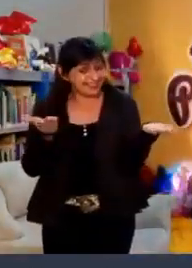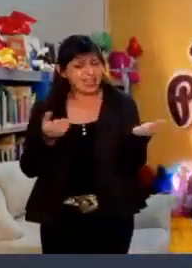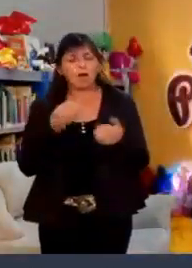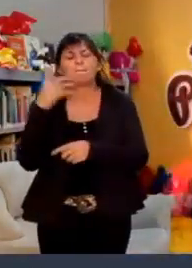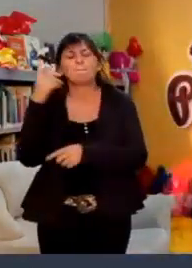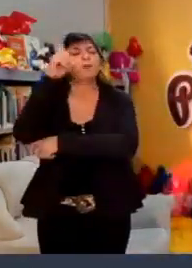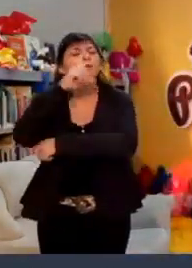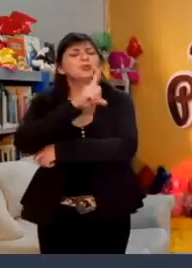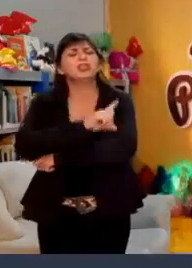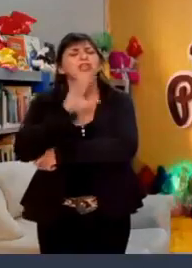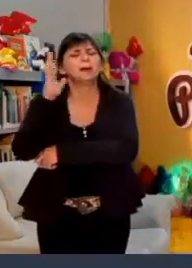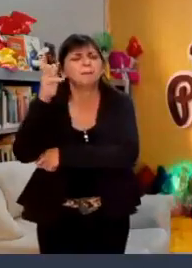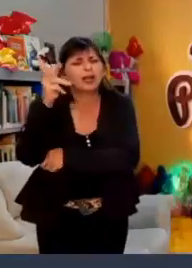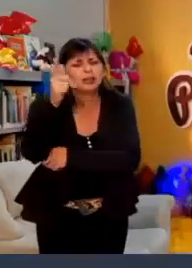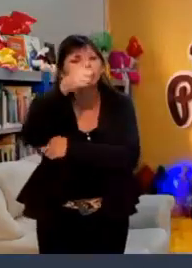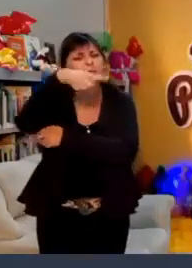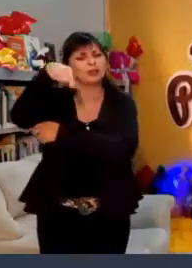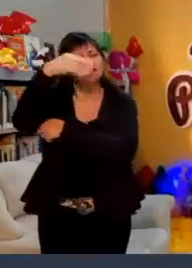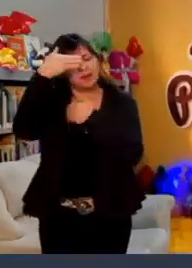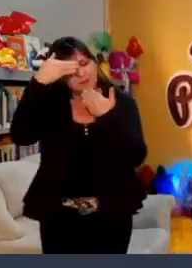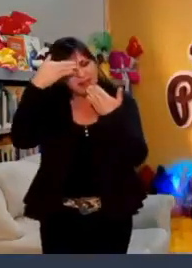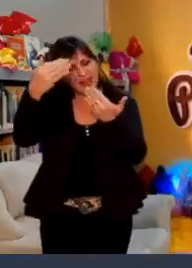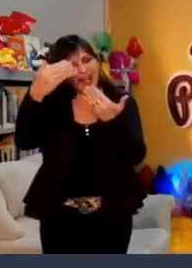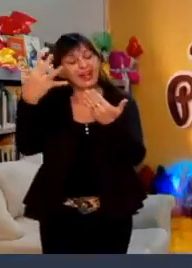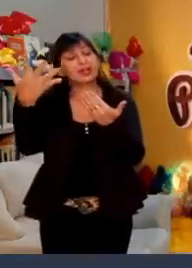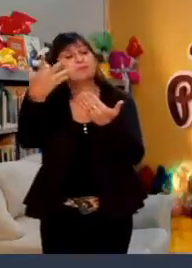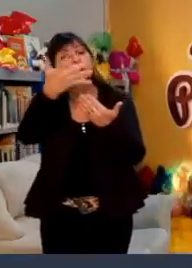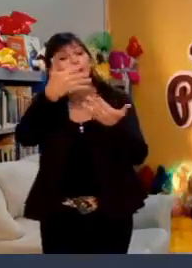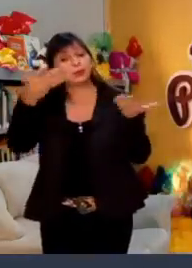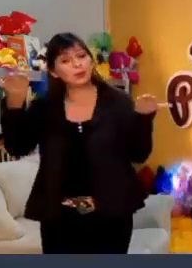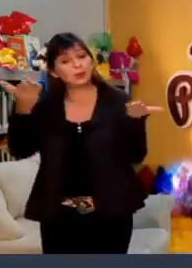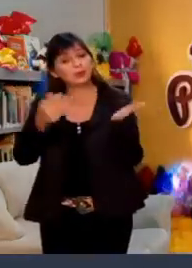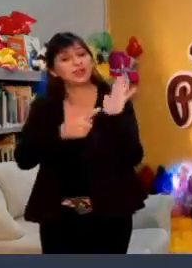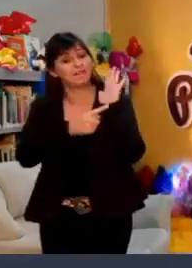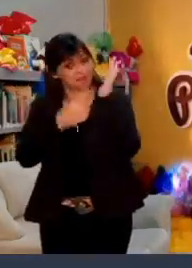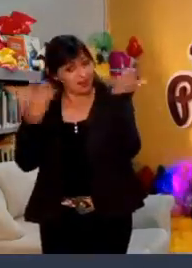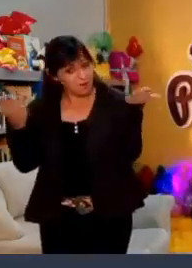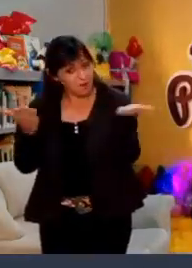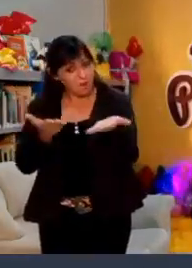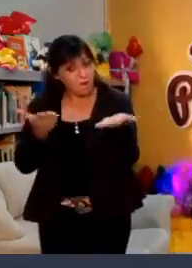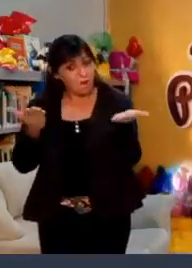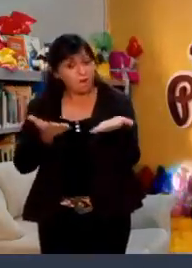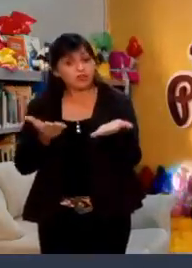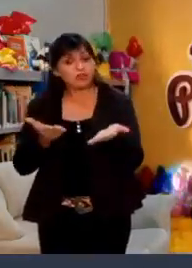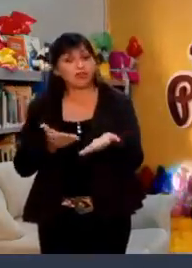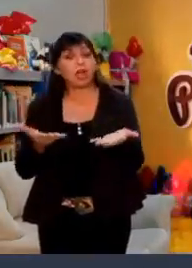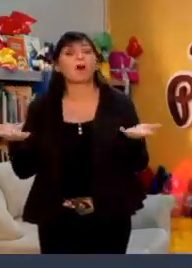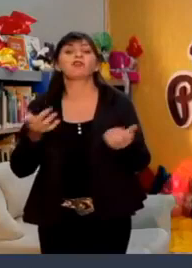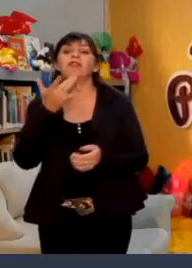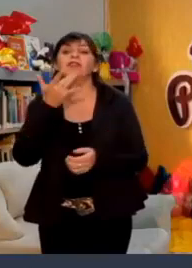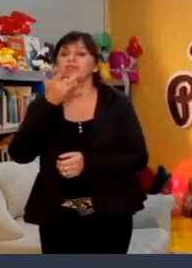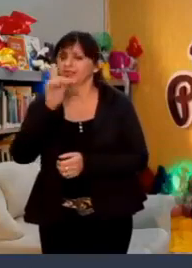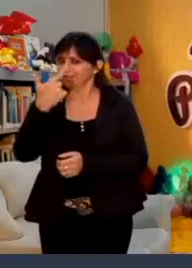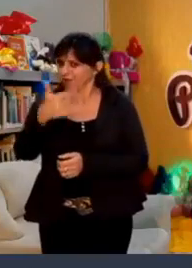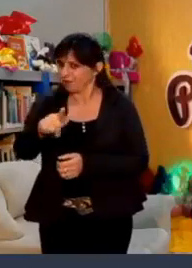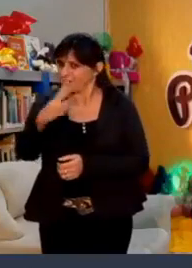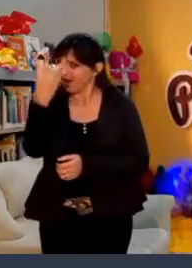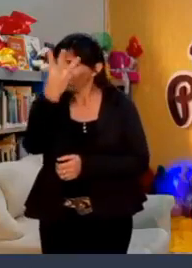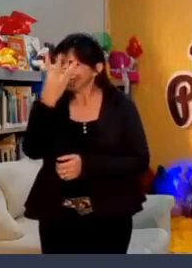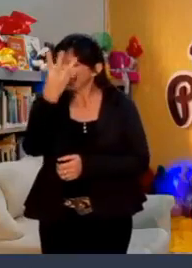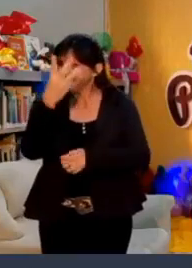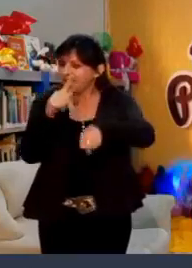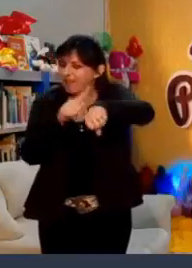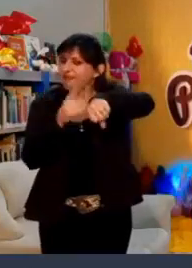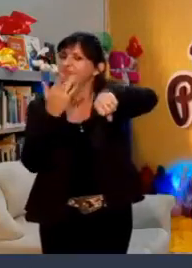Bom dia para todos vocês. Obrigada a todos que nos acompanharam até aqui. Lembrando que a nossa próxima live é às 15